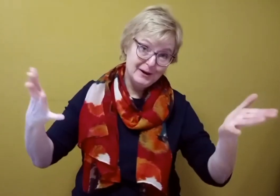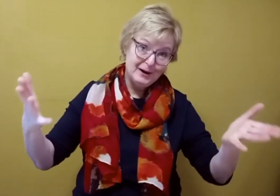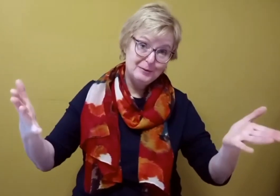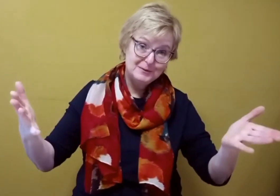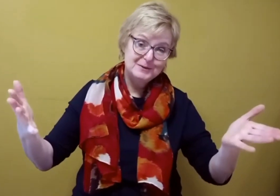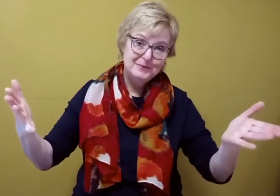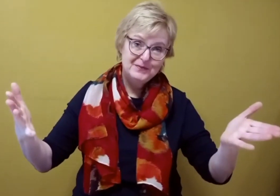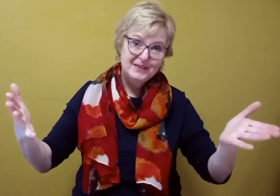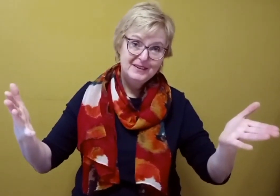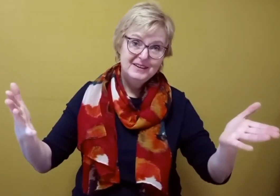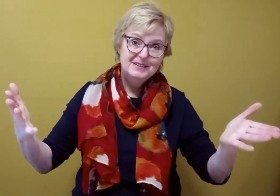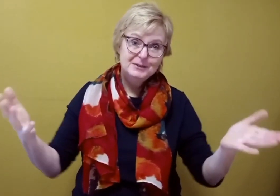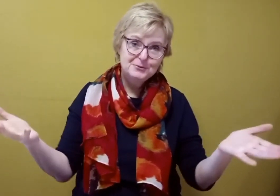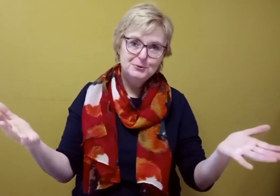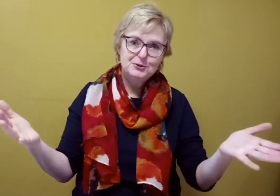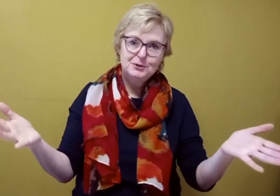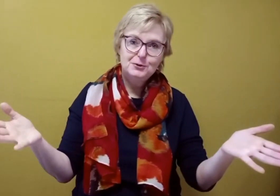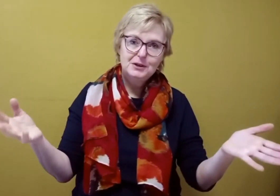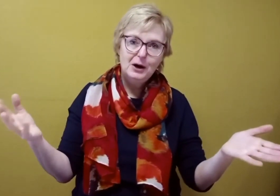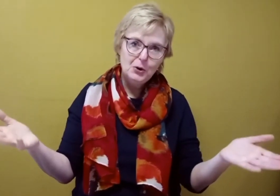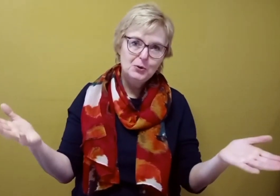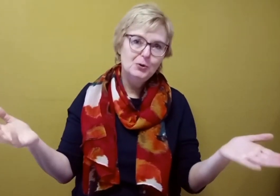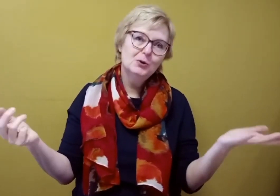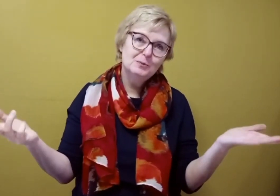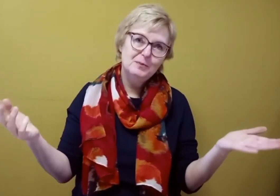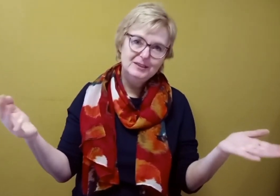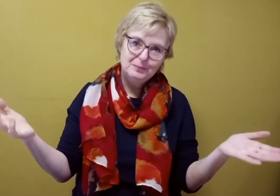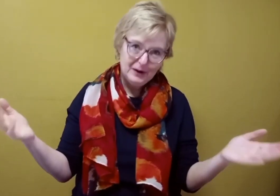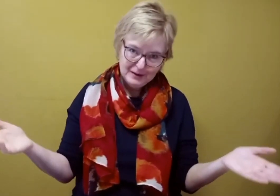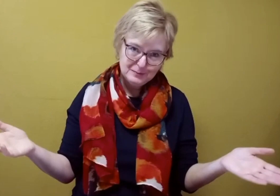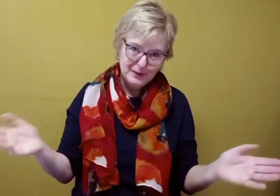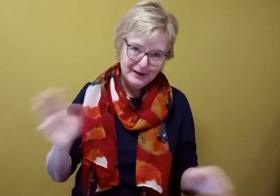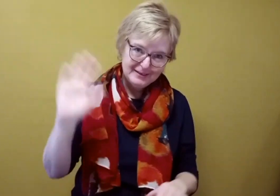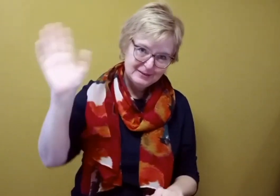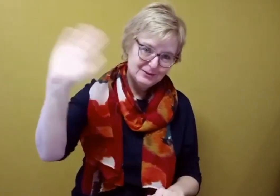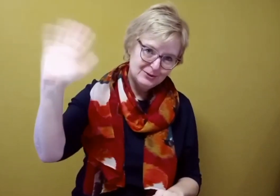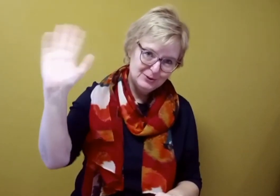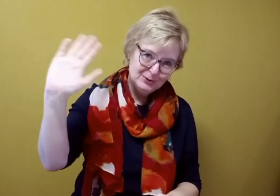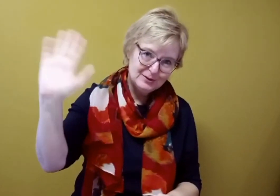gehabt. Das wünsche ich euch auch und bis bald mal. Tschüss.